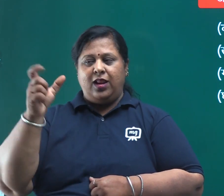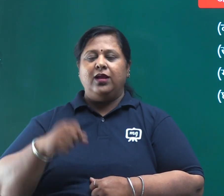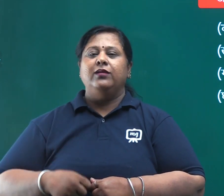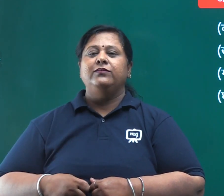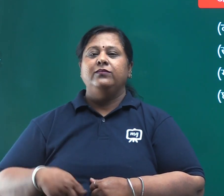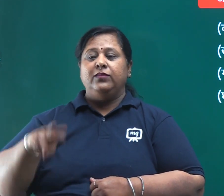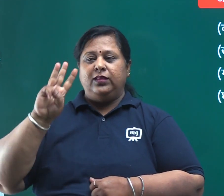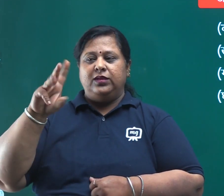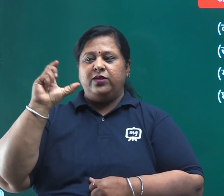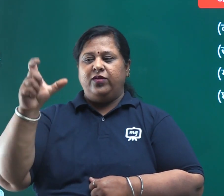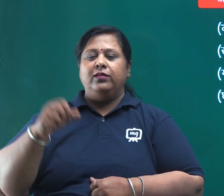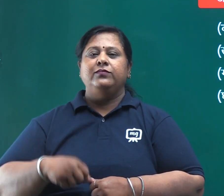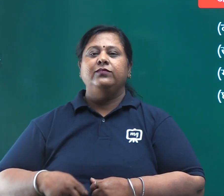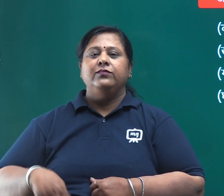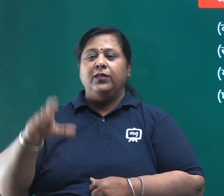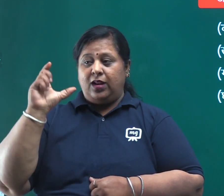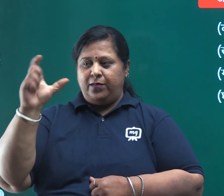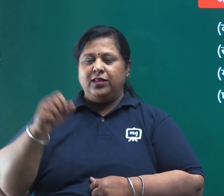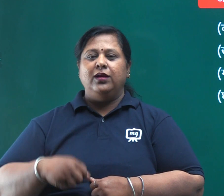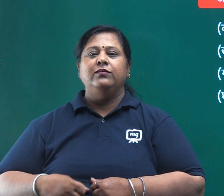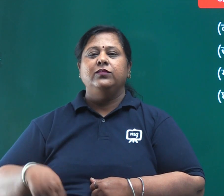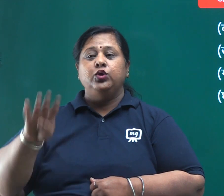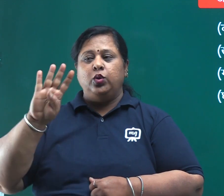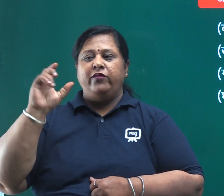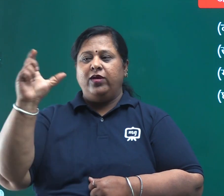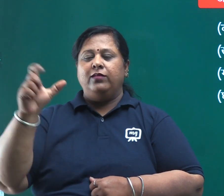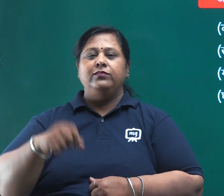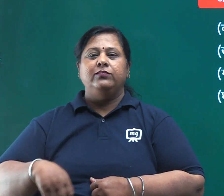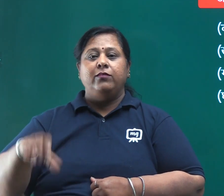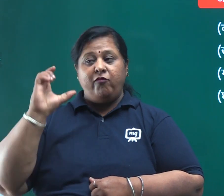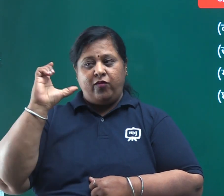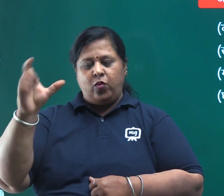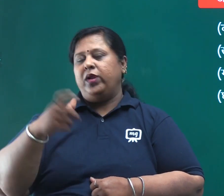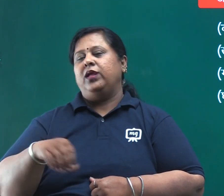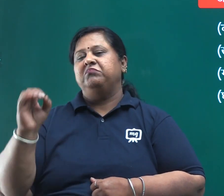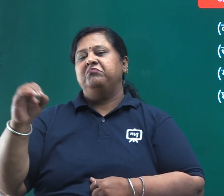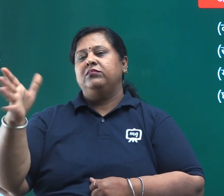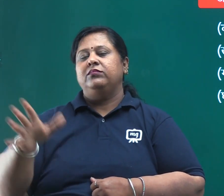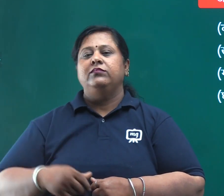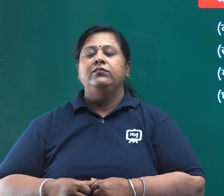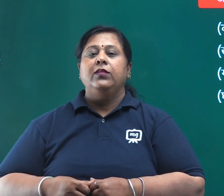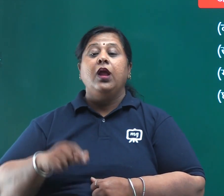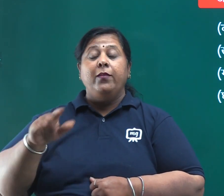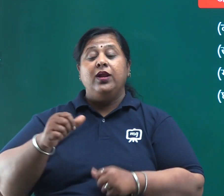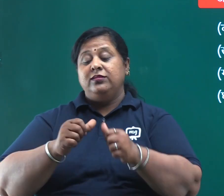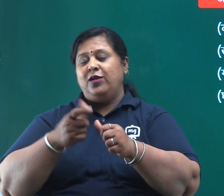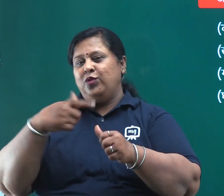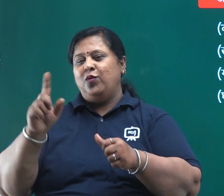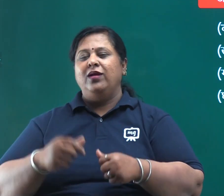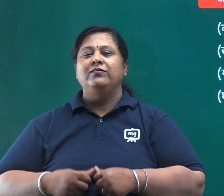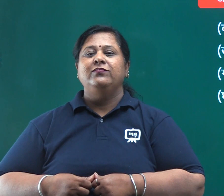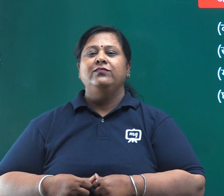का, तीसरा विकल्प निबंध का और चौथा विकल्प है कोई नहीं। तो हमारा सही उत्तर